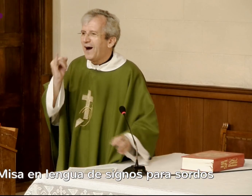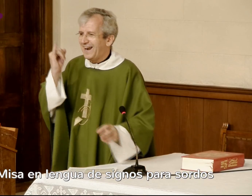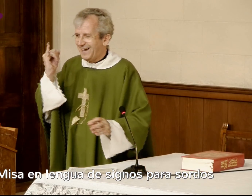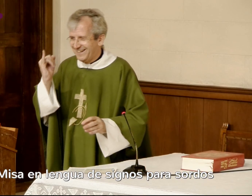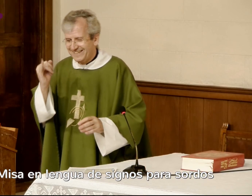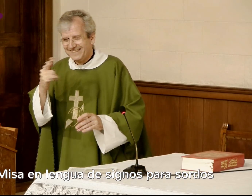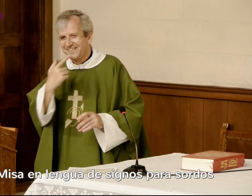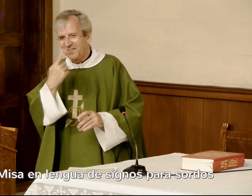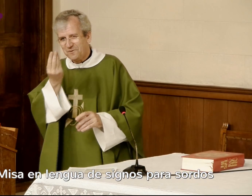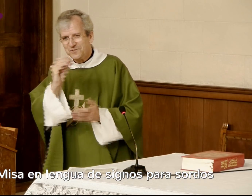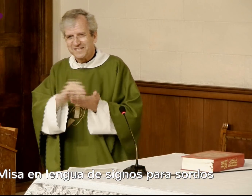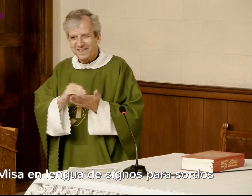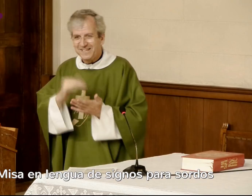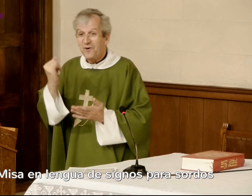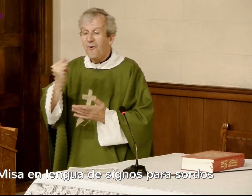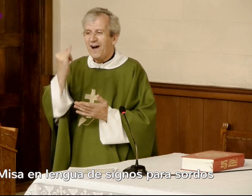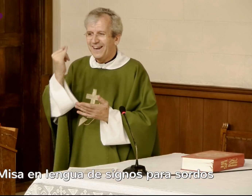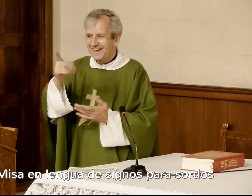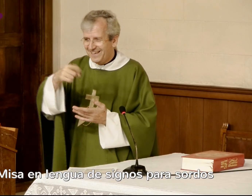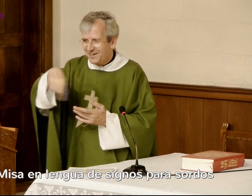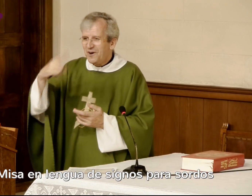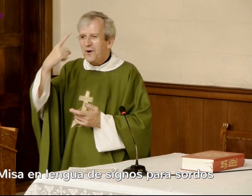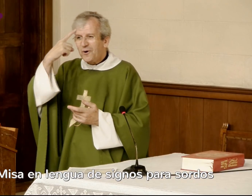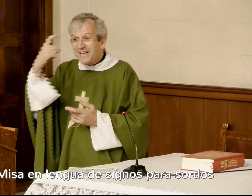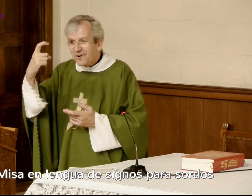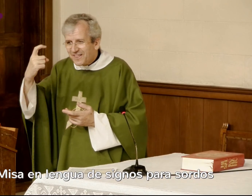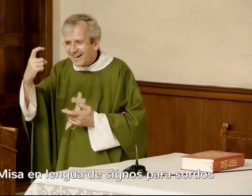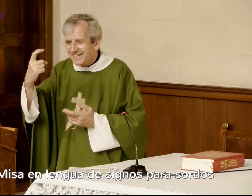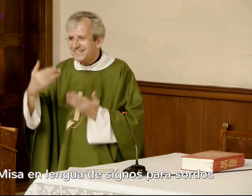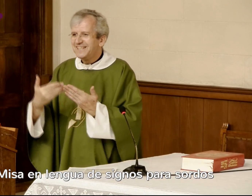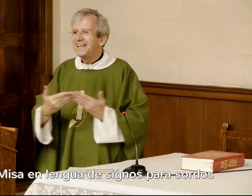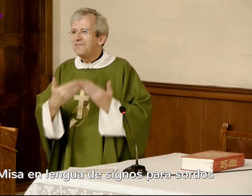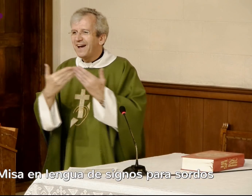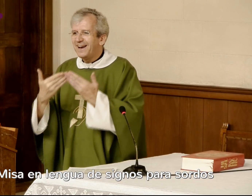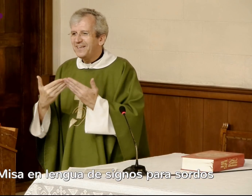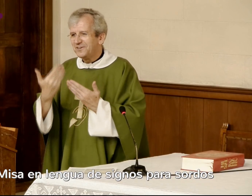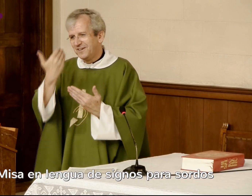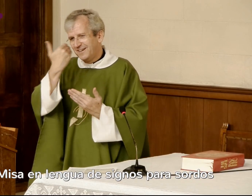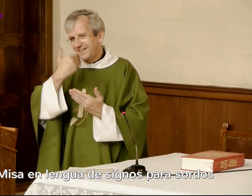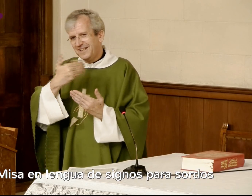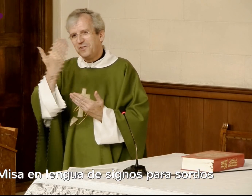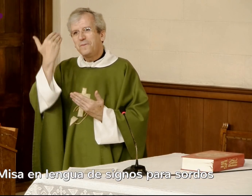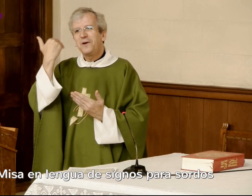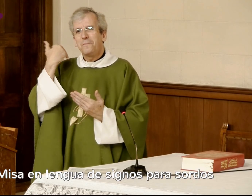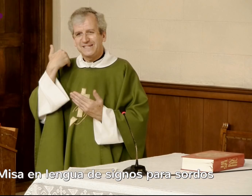Ojalá, yo digo muchas veces, ojalá os acordarais del Evangelio del domingo